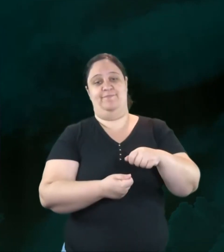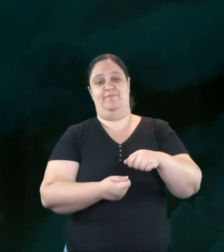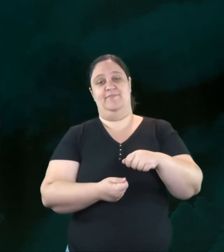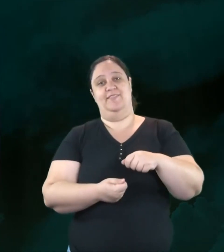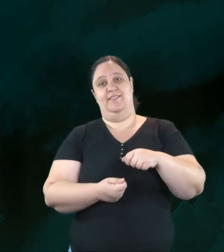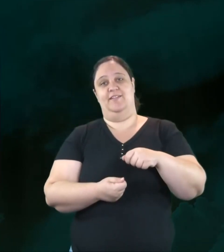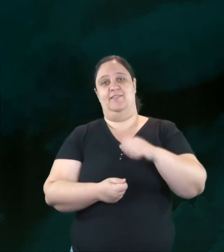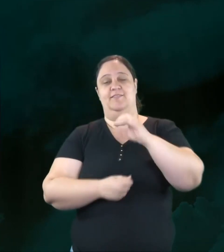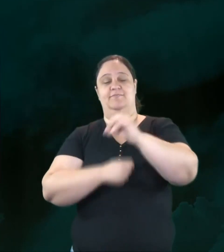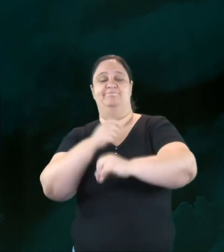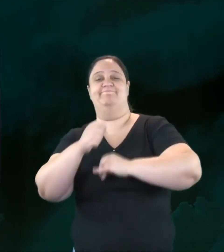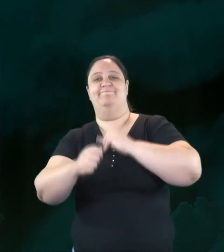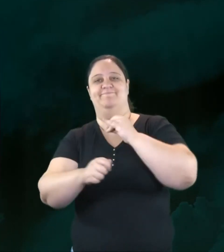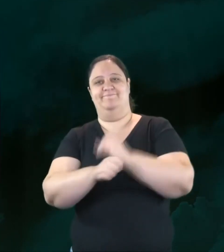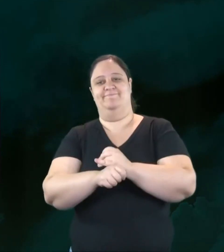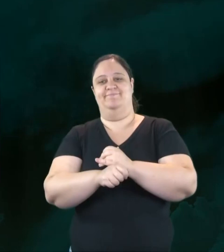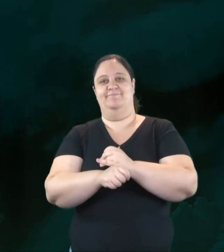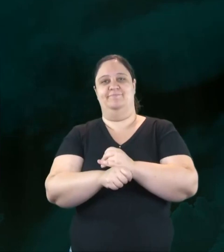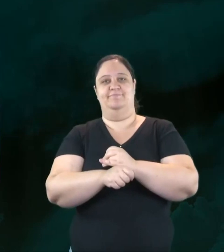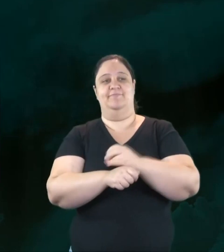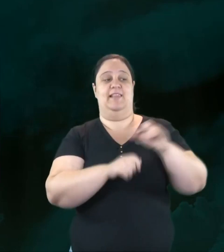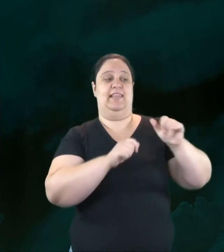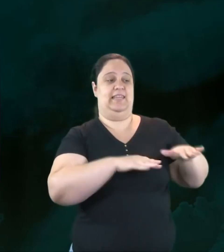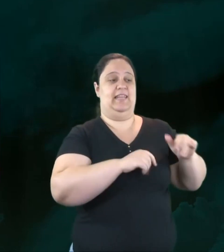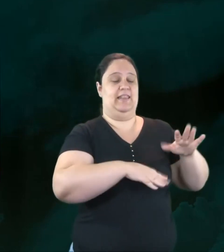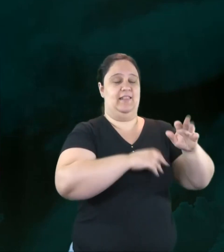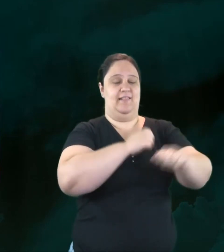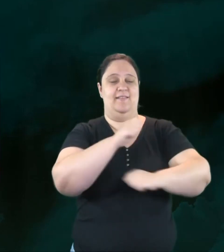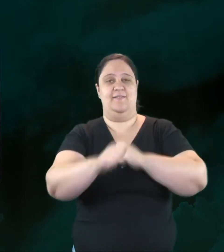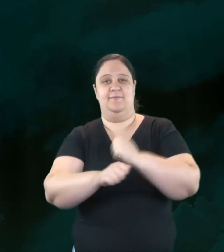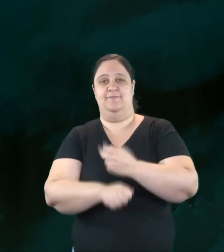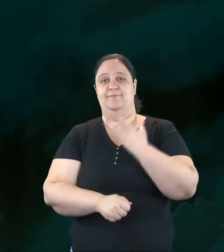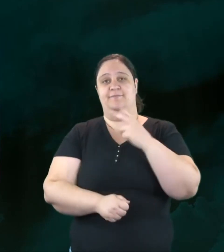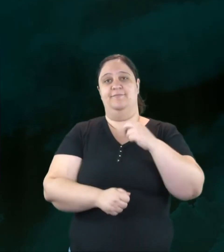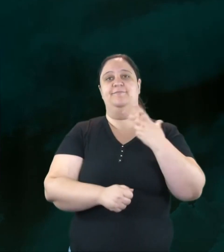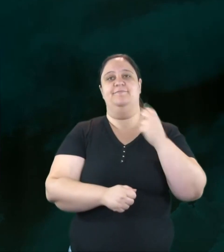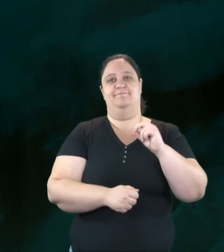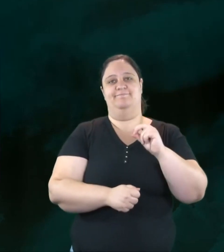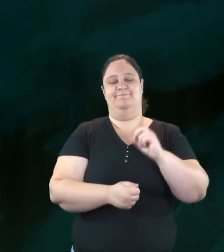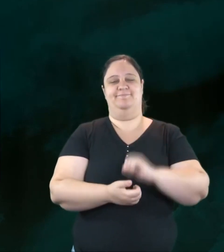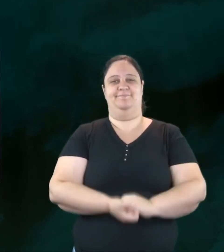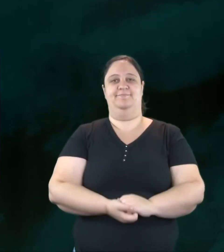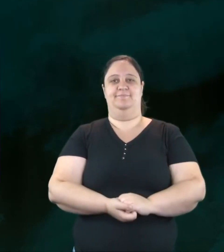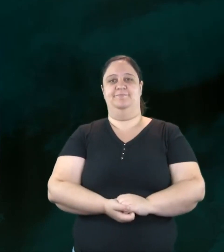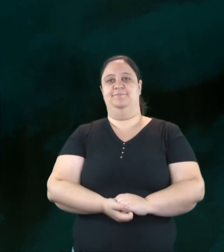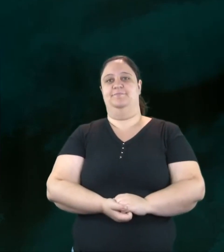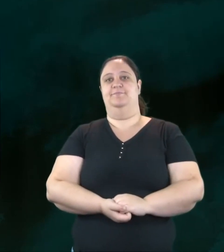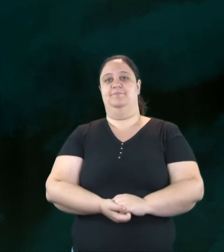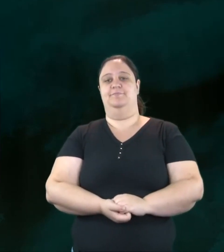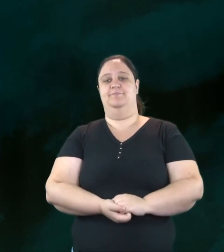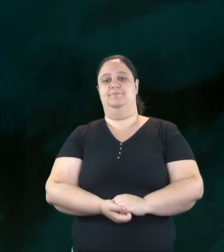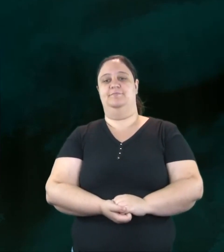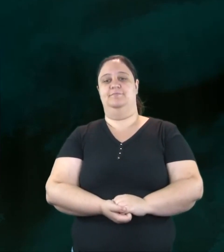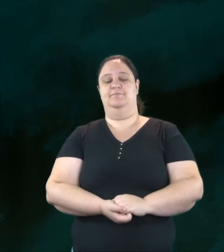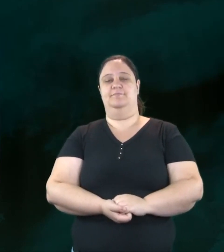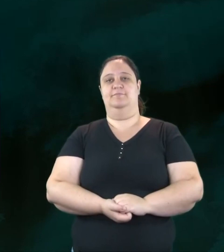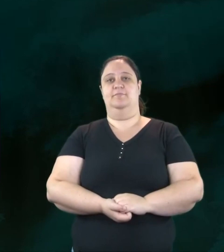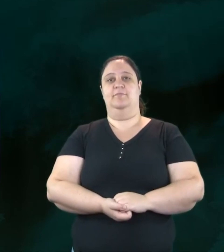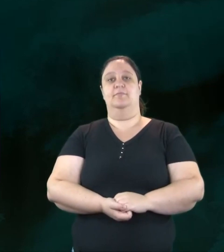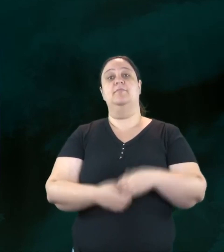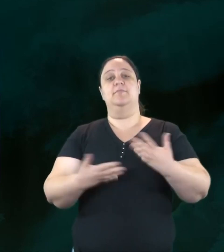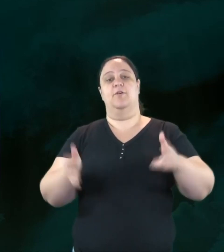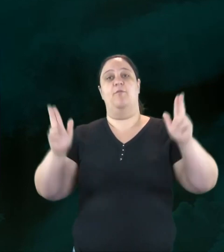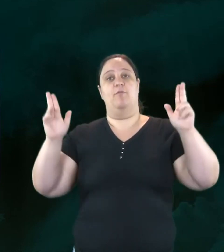Conferência Global. Aleluia! E nós tem por o